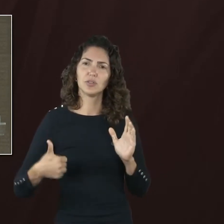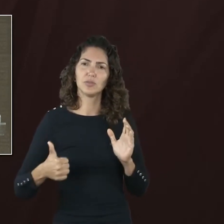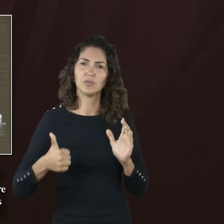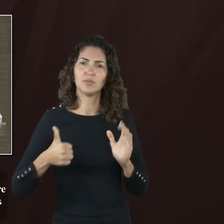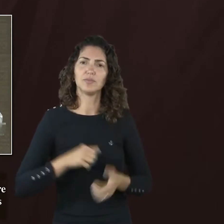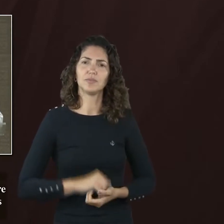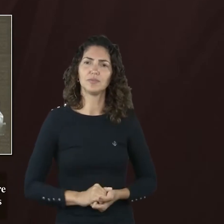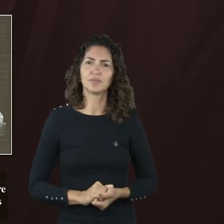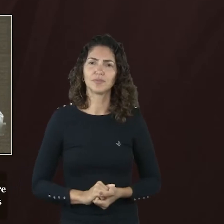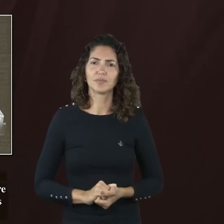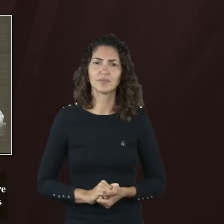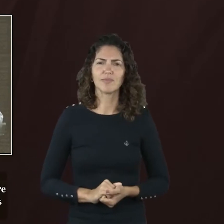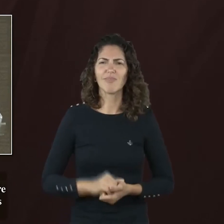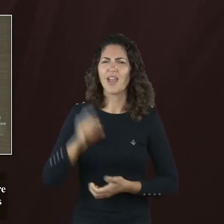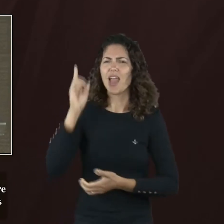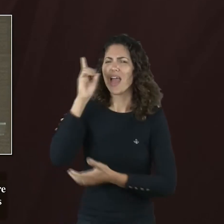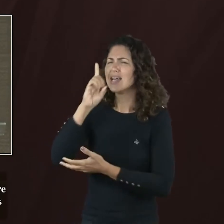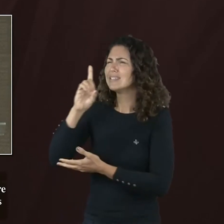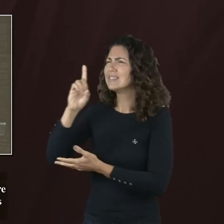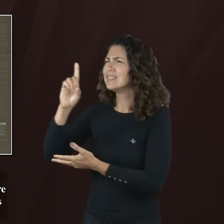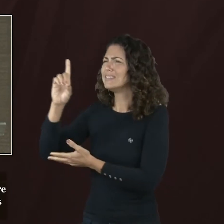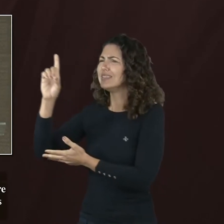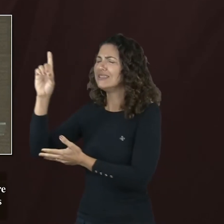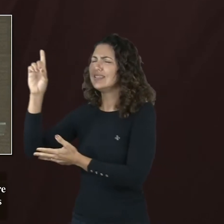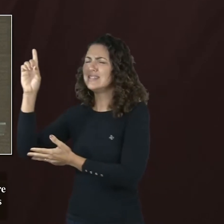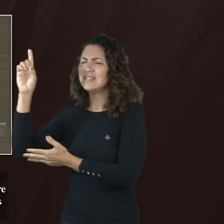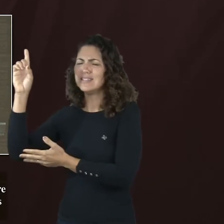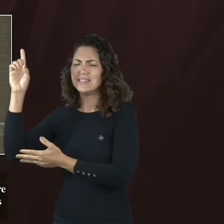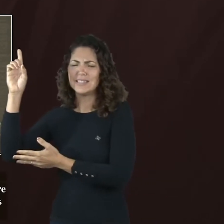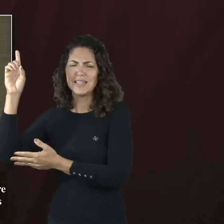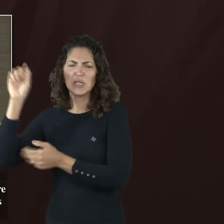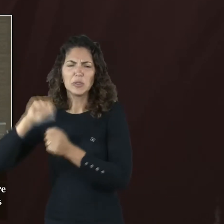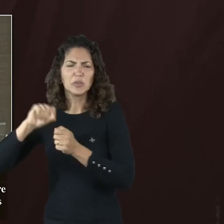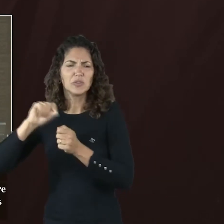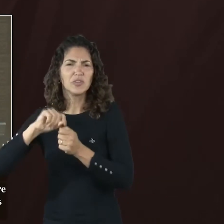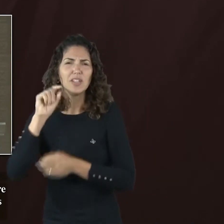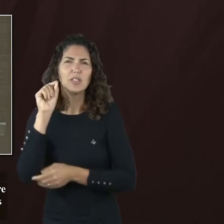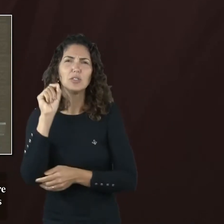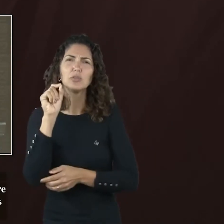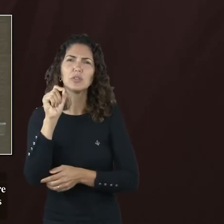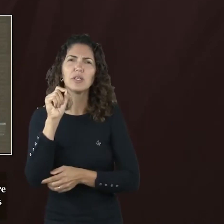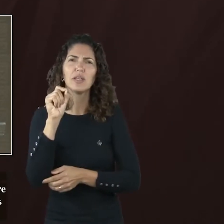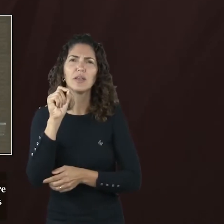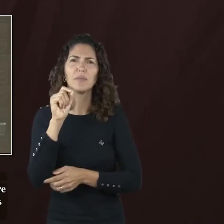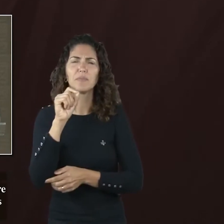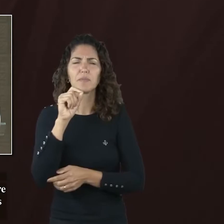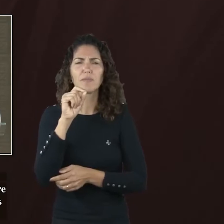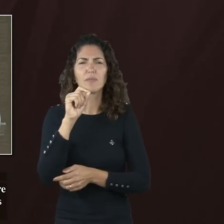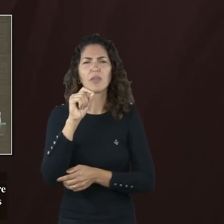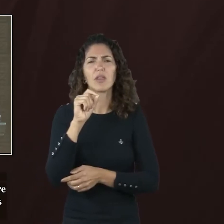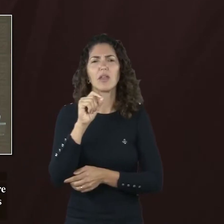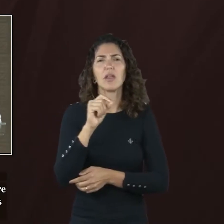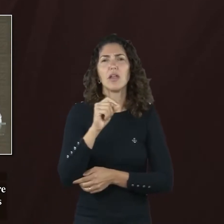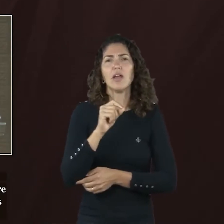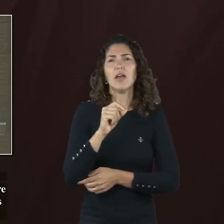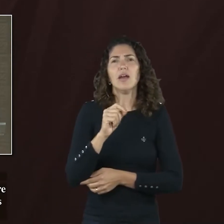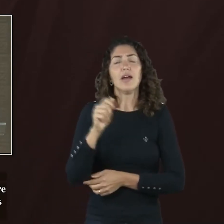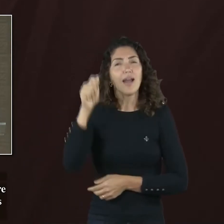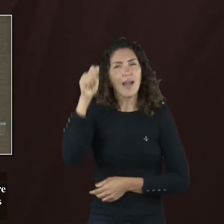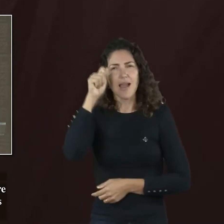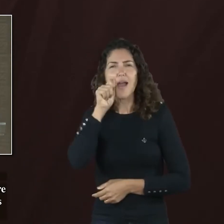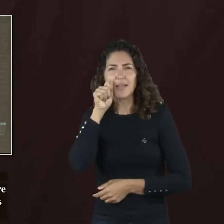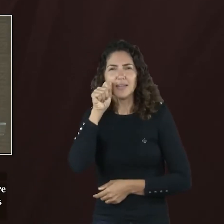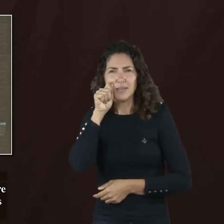Então o Senhor Deus fez cair pesado sono sobre o homem, e este adormeceu, tomou uma das